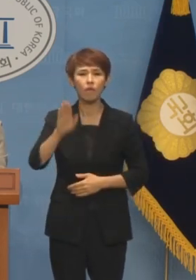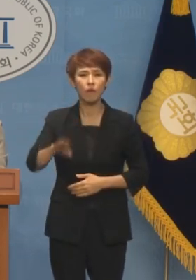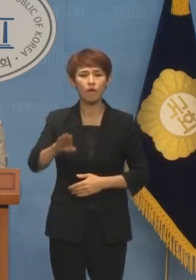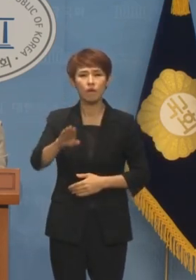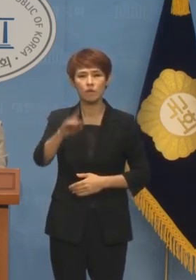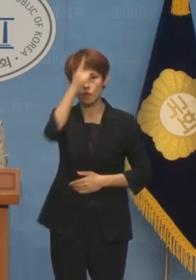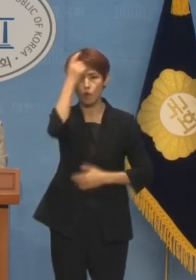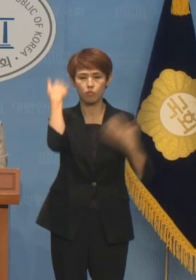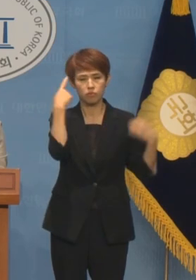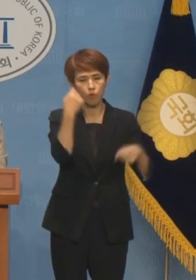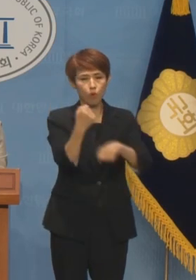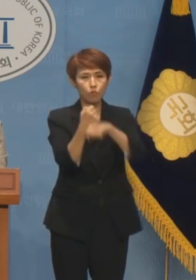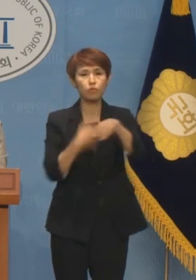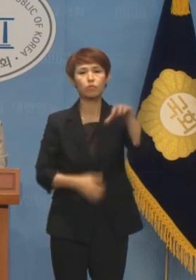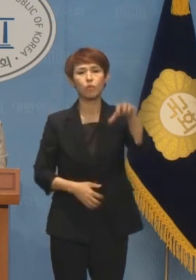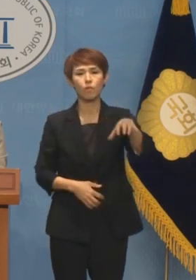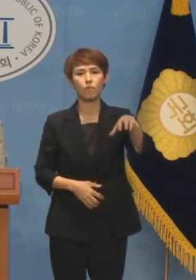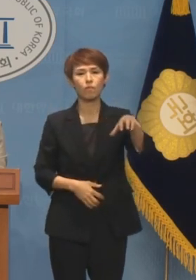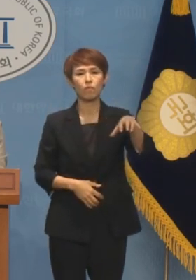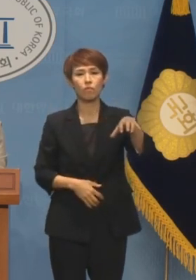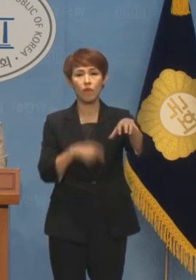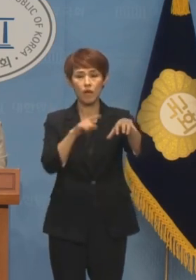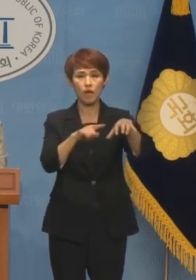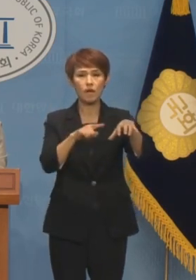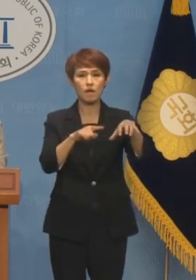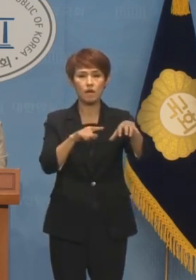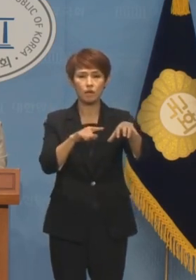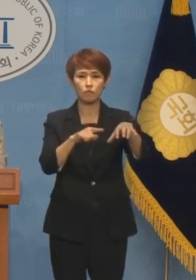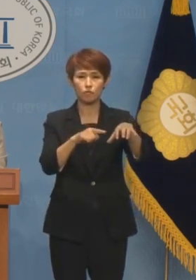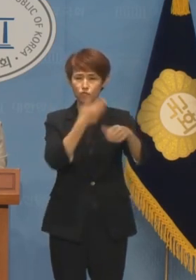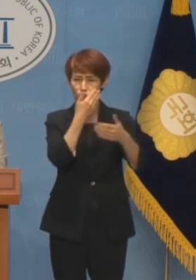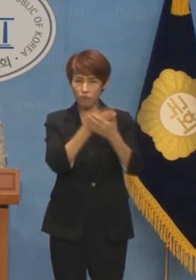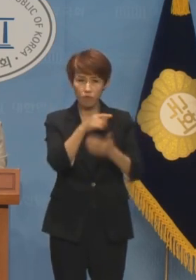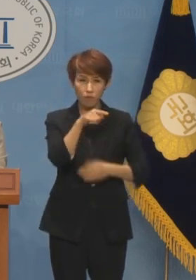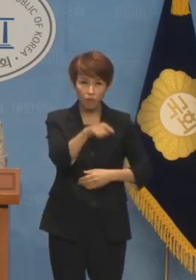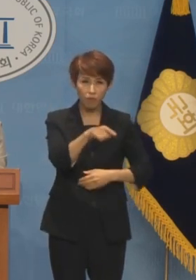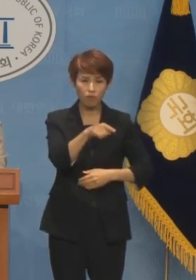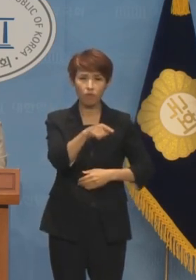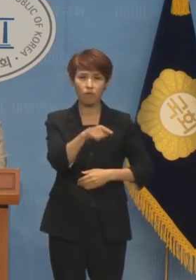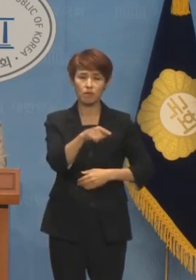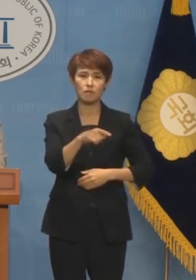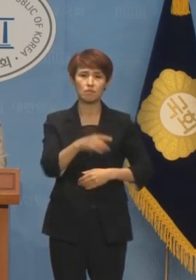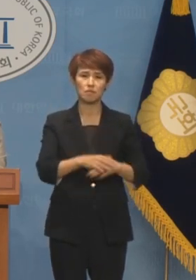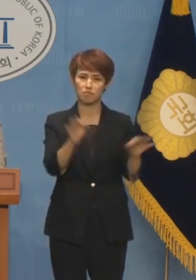출연 연구기관이라는 국가 R&D의 심장마저 도려내려고 합니다.